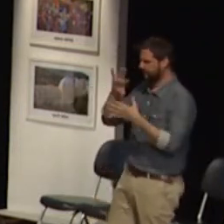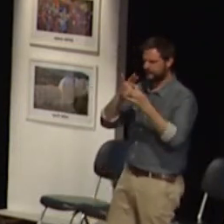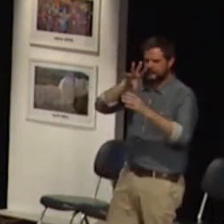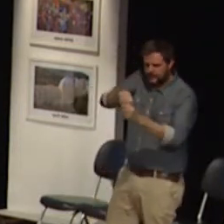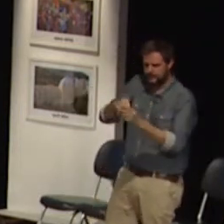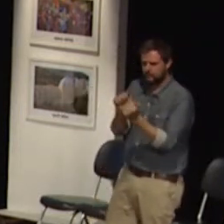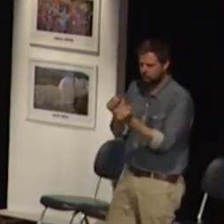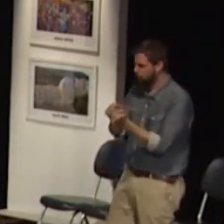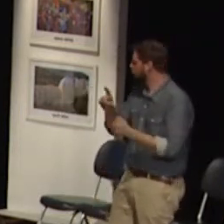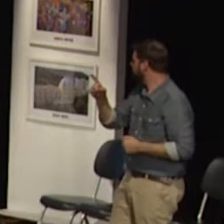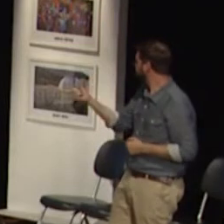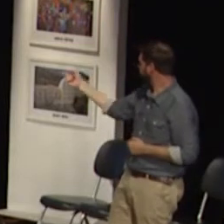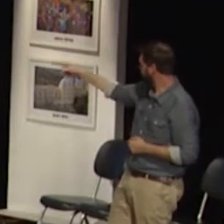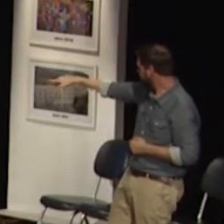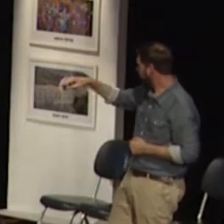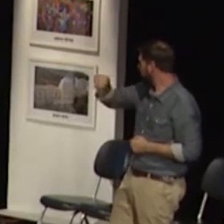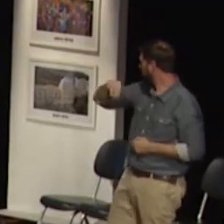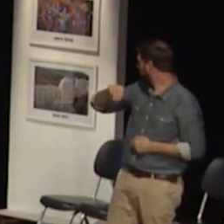discussão sobre isso.